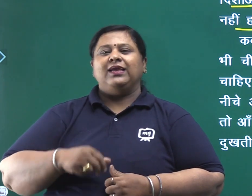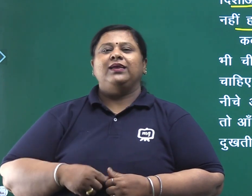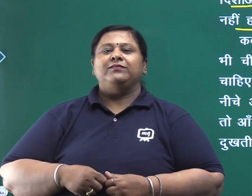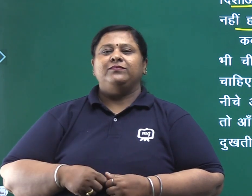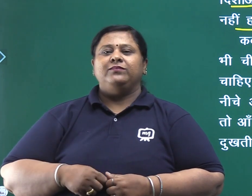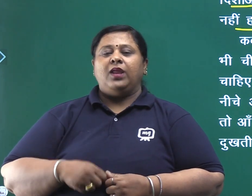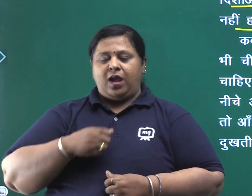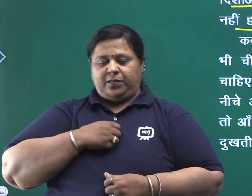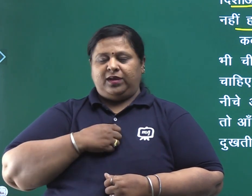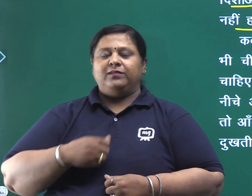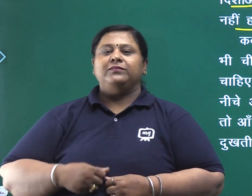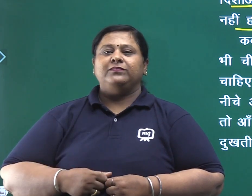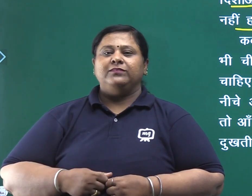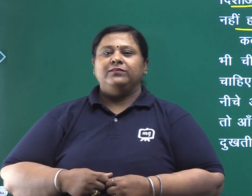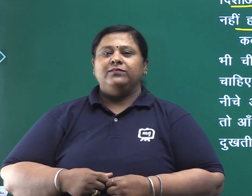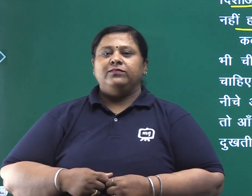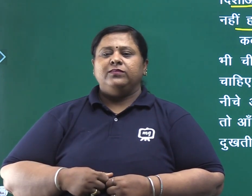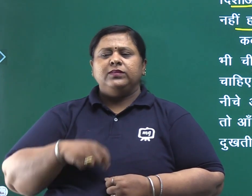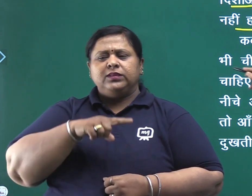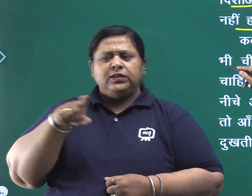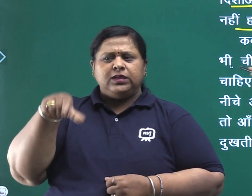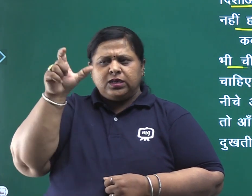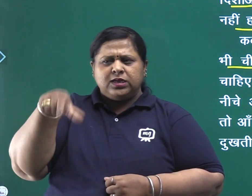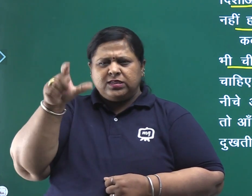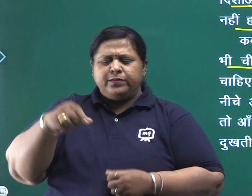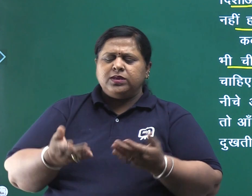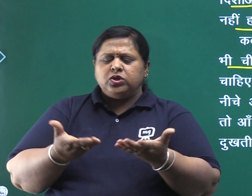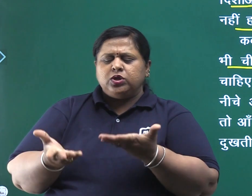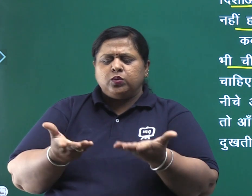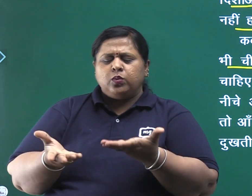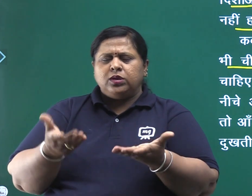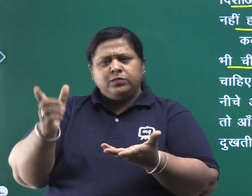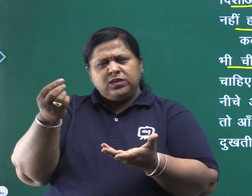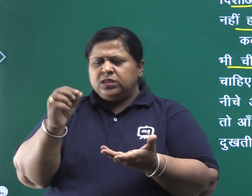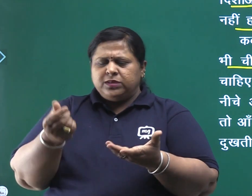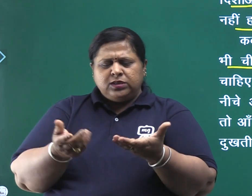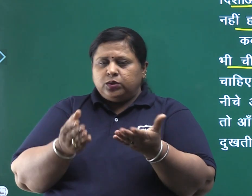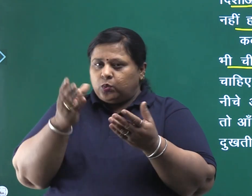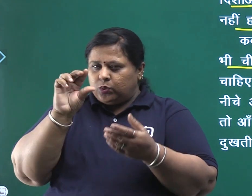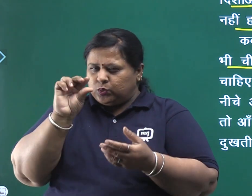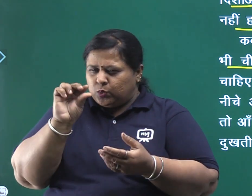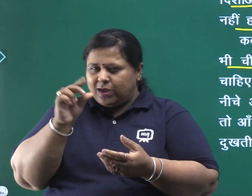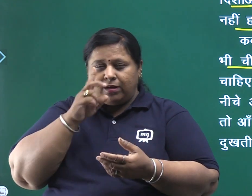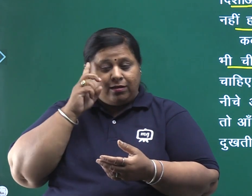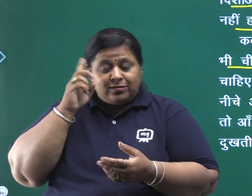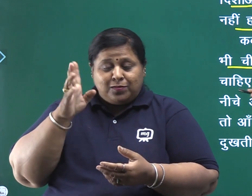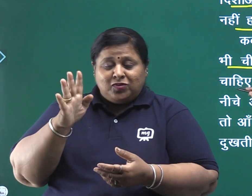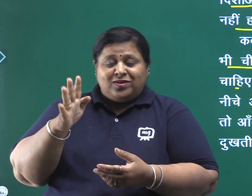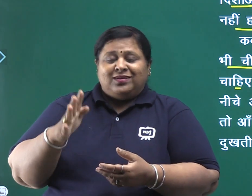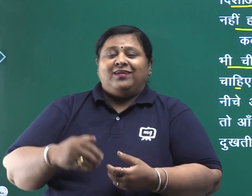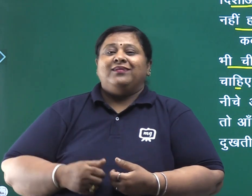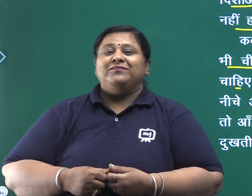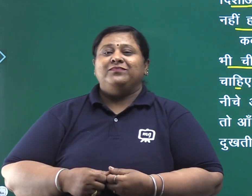हमें किसी भी चीज़ को छोटा नहीं समझना